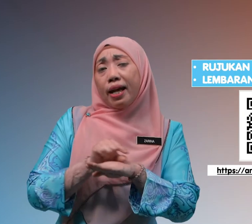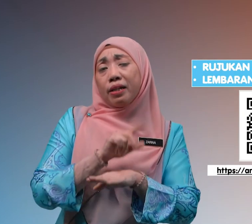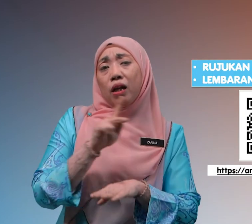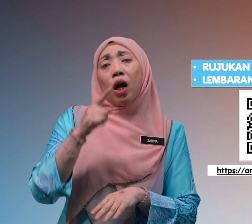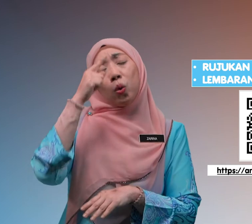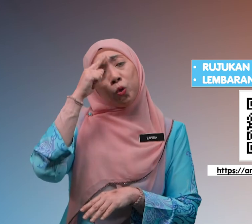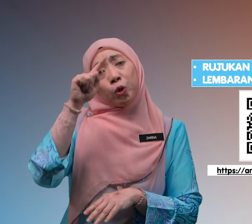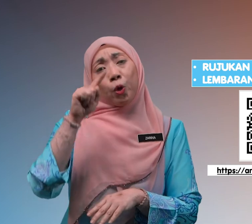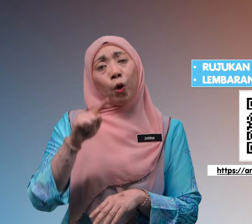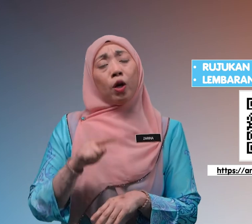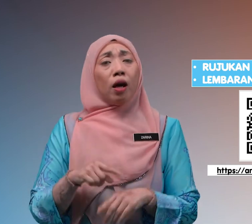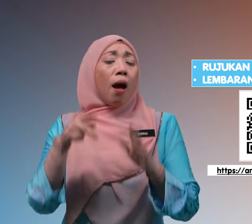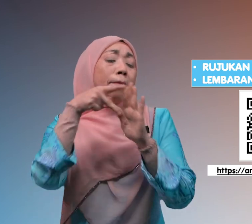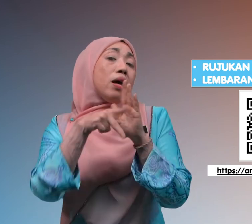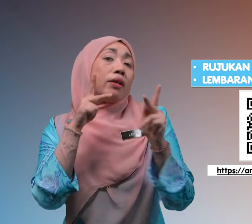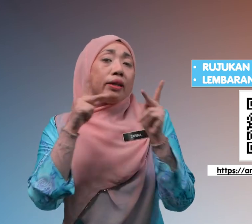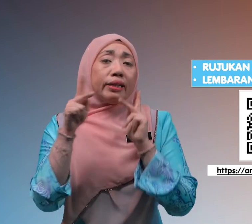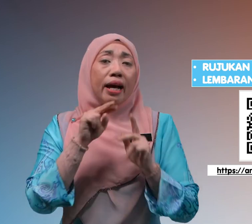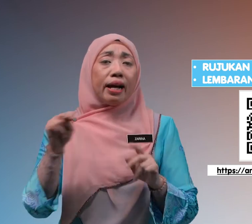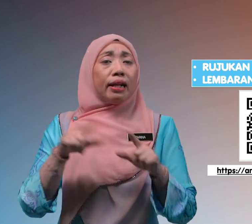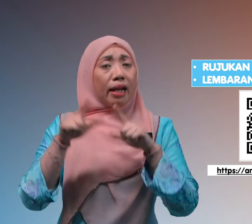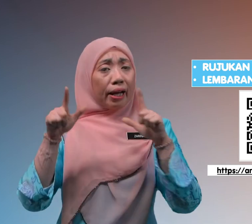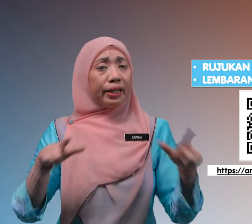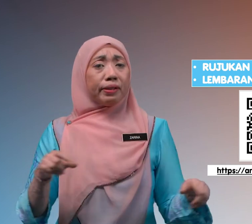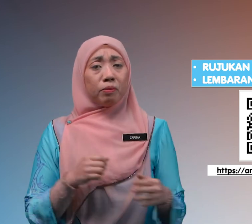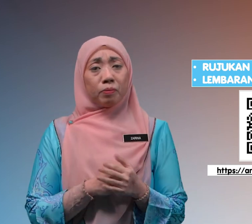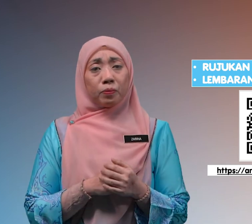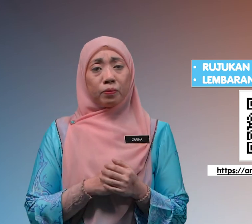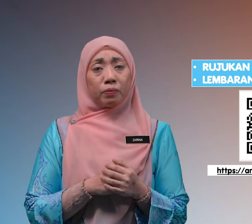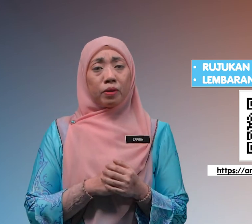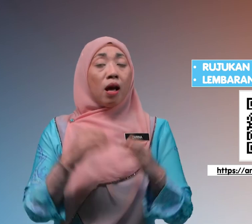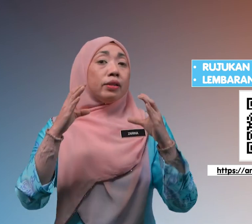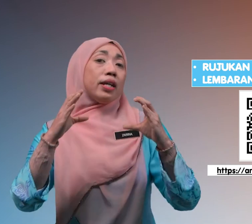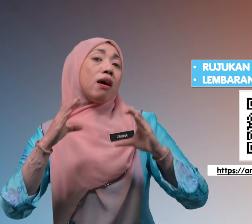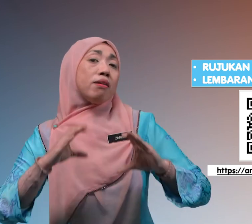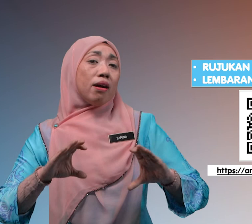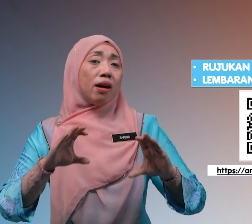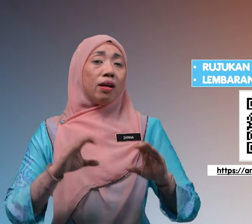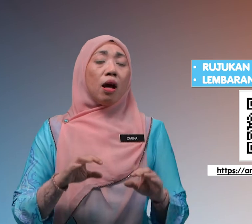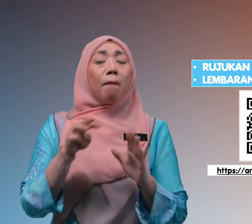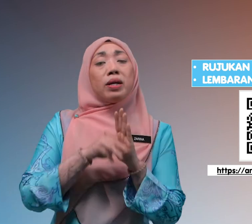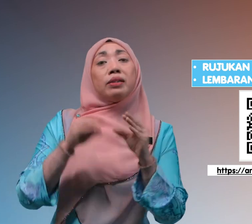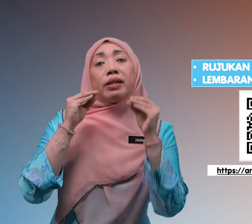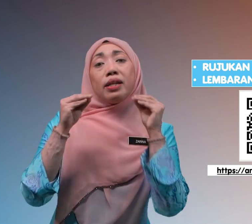digunakan untuk perkataan lain. Cara